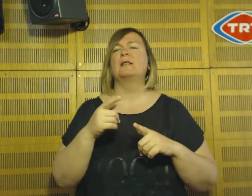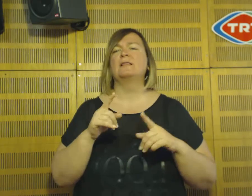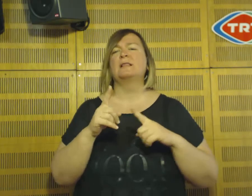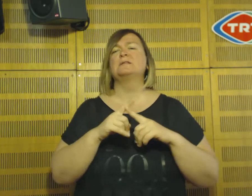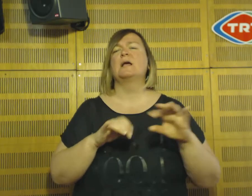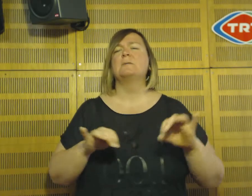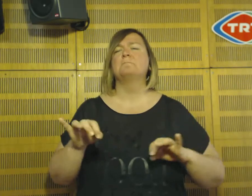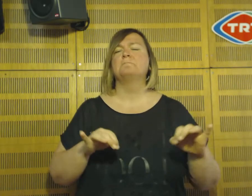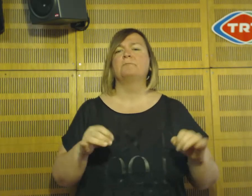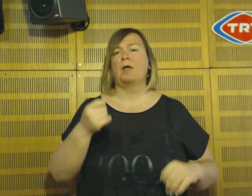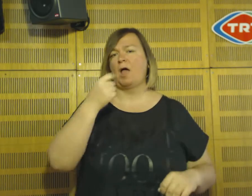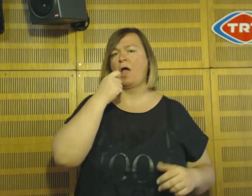aşamasında Ankara,